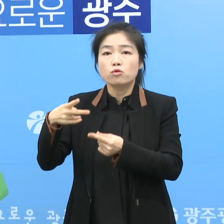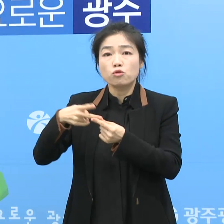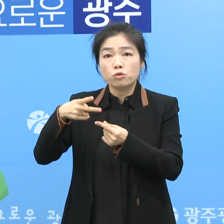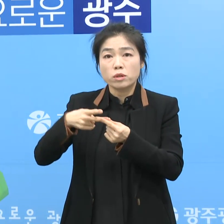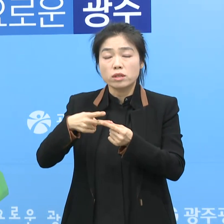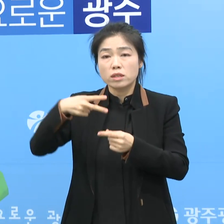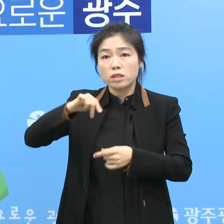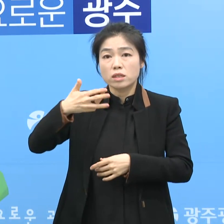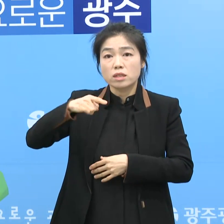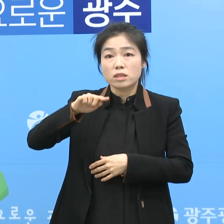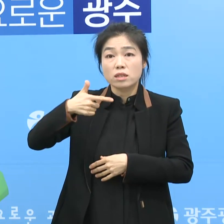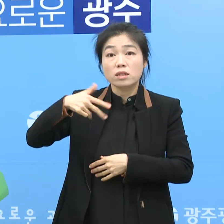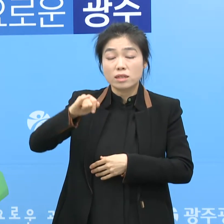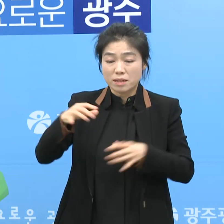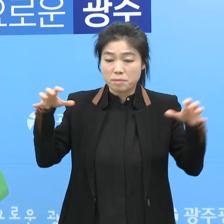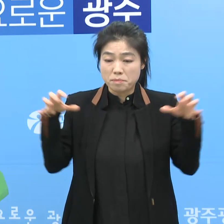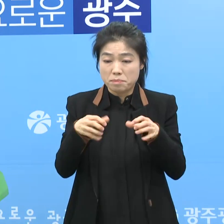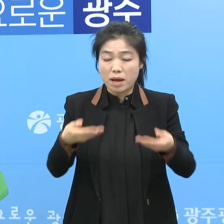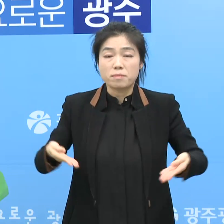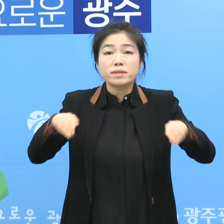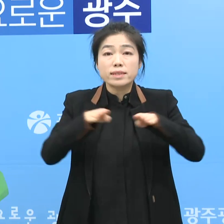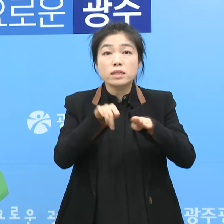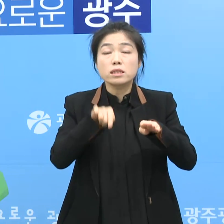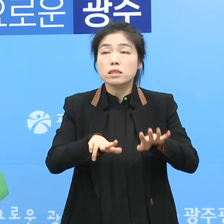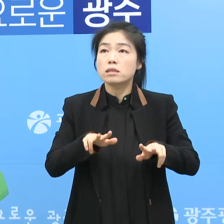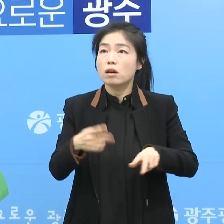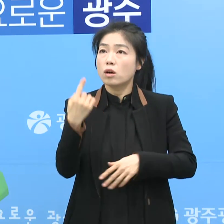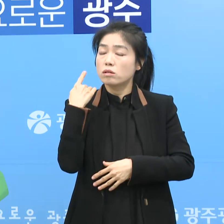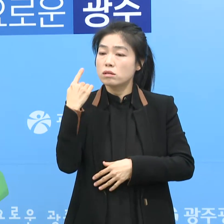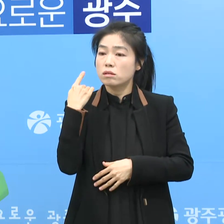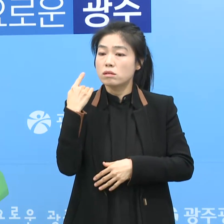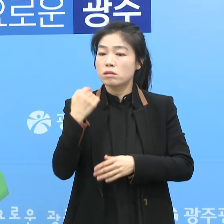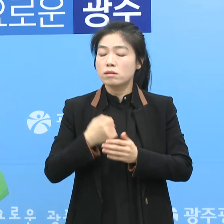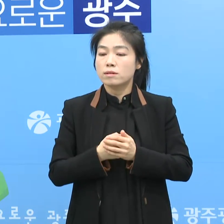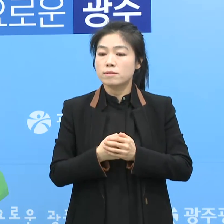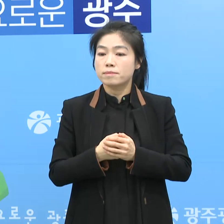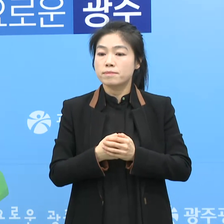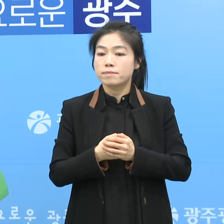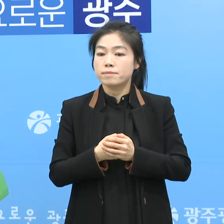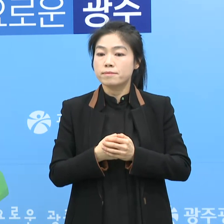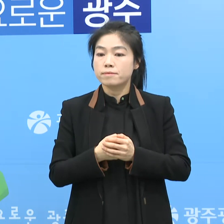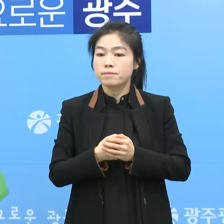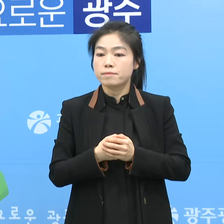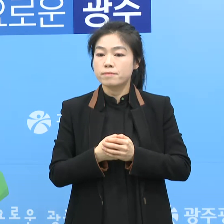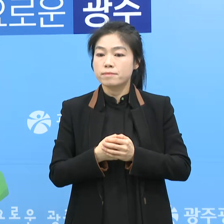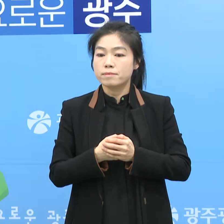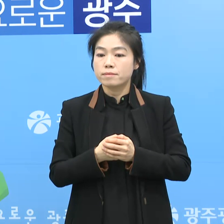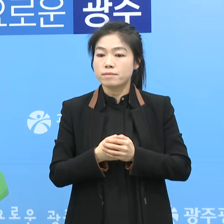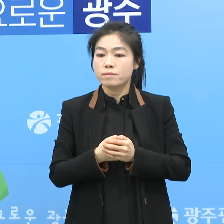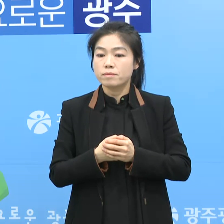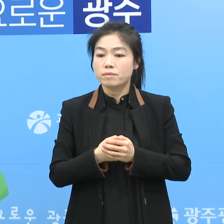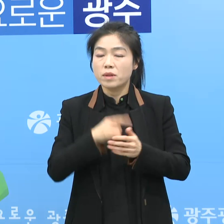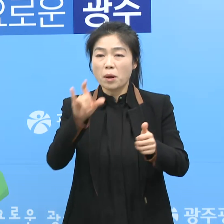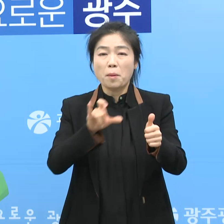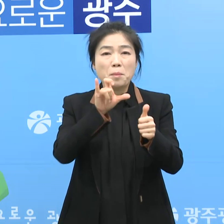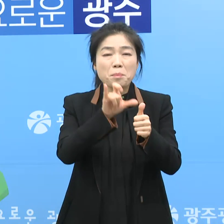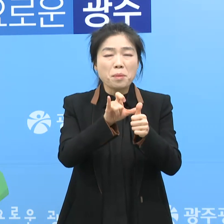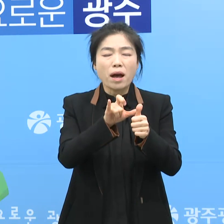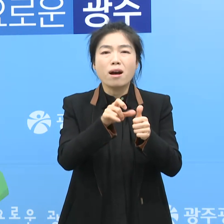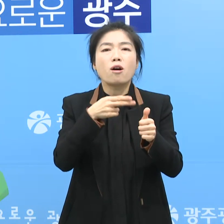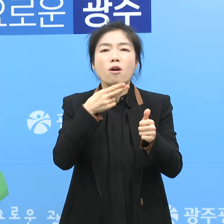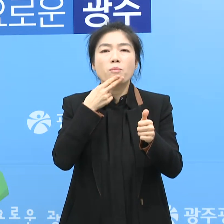번째는 신천지 집합 시설입니다. 지금 어제도 물론 이제 확진자가 나오진